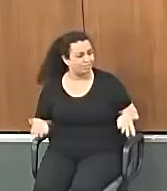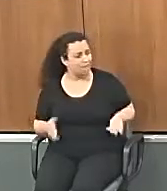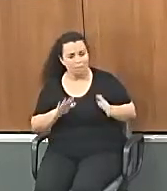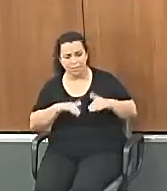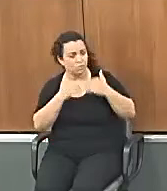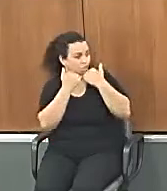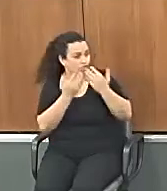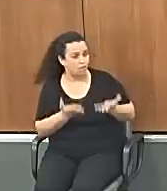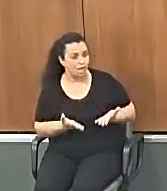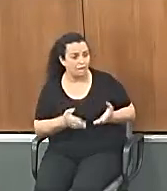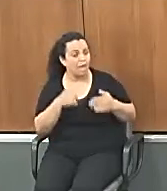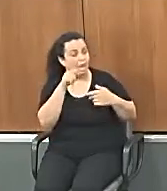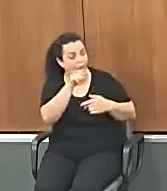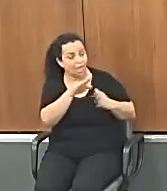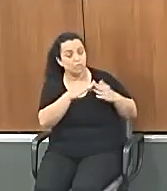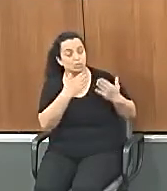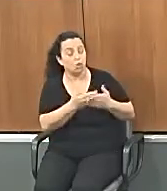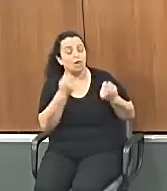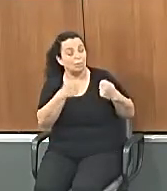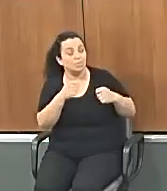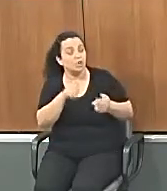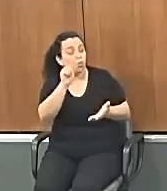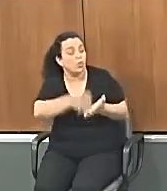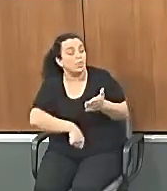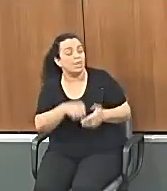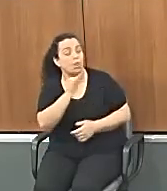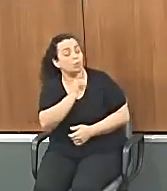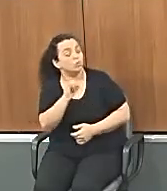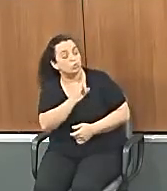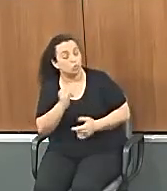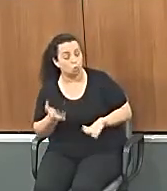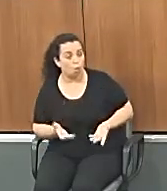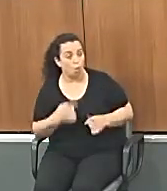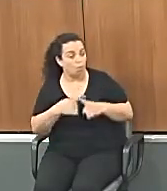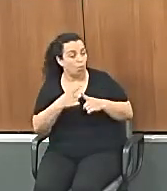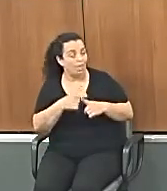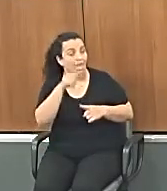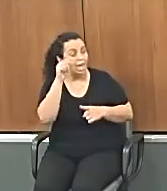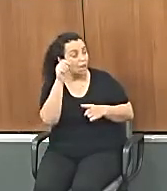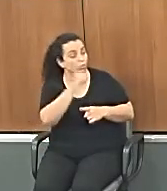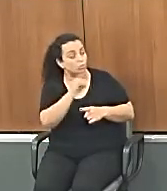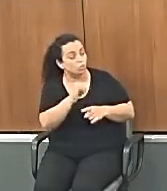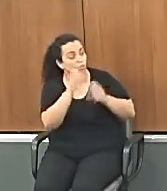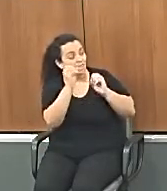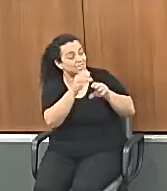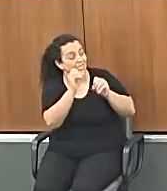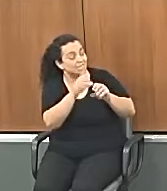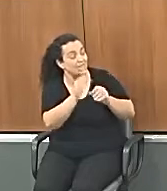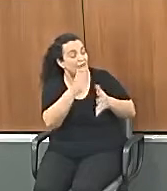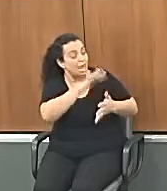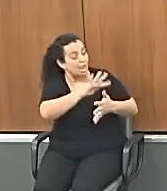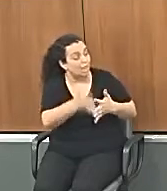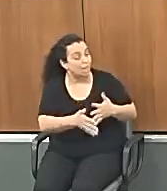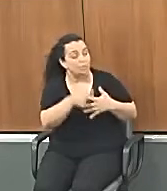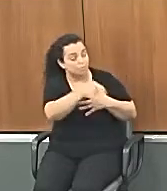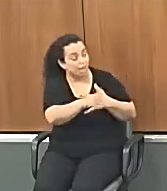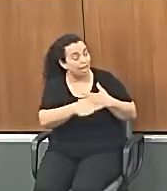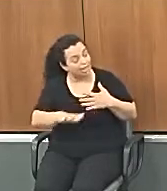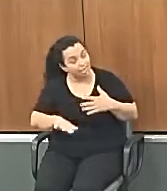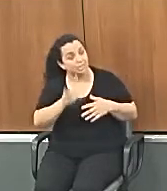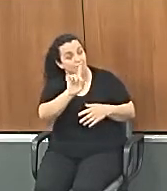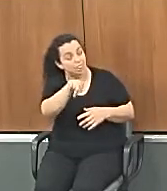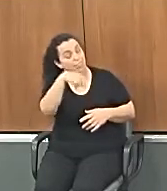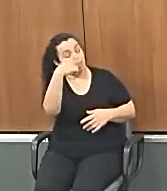então o que vocês precisam tá um instrutor para ensinar a língua de sinais para essa criança e depois do